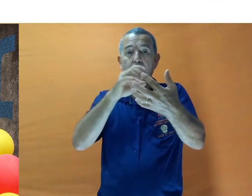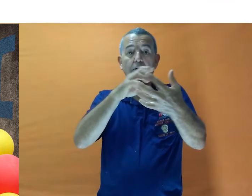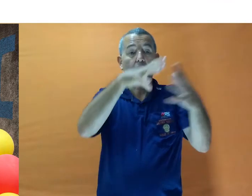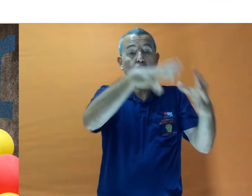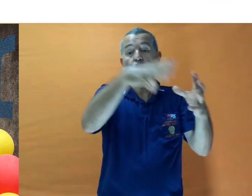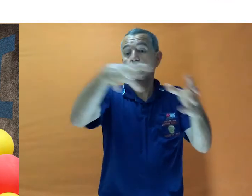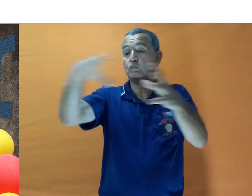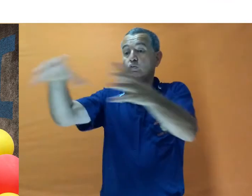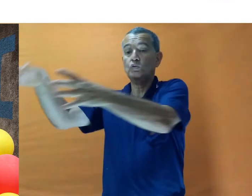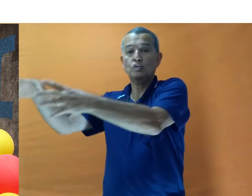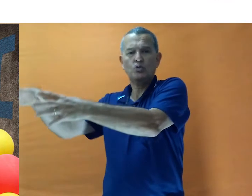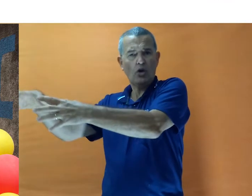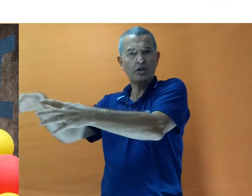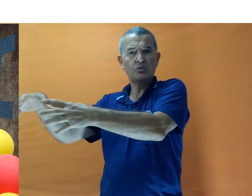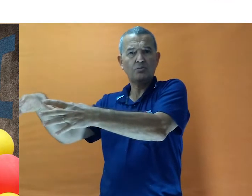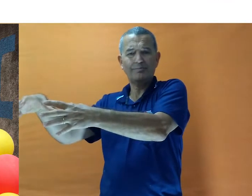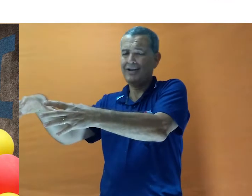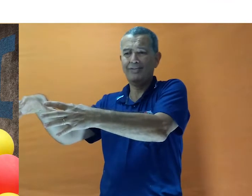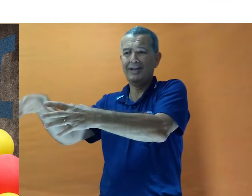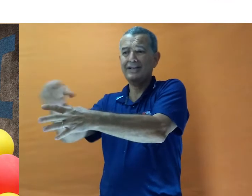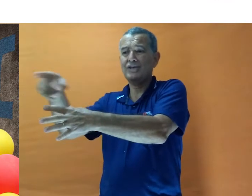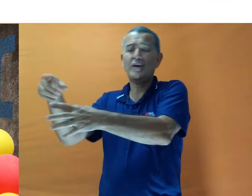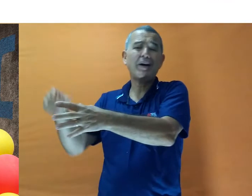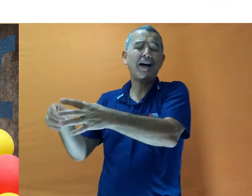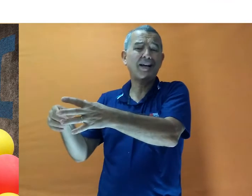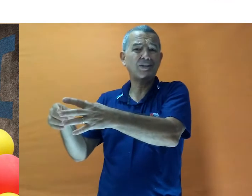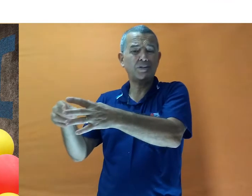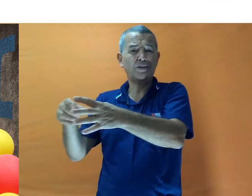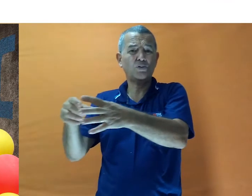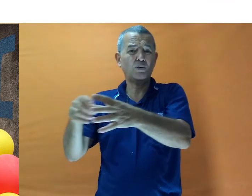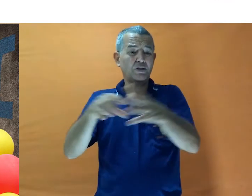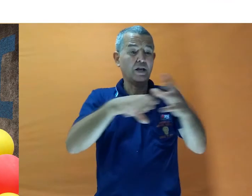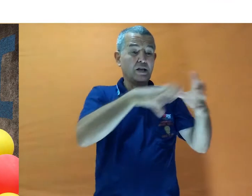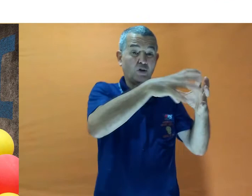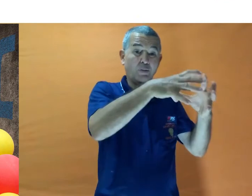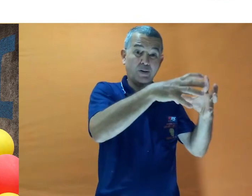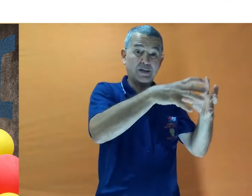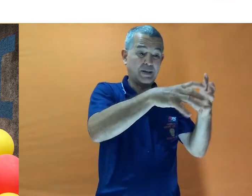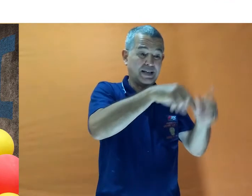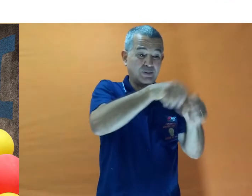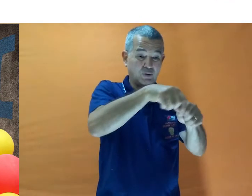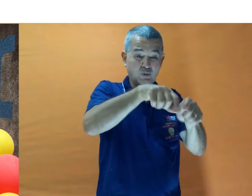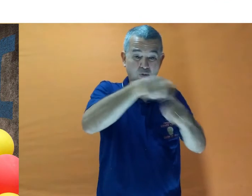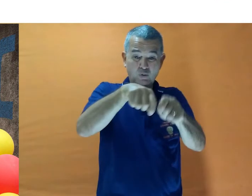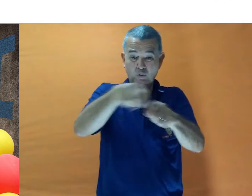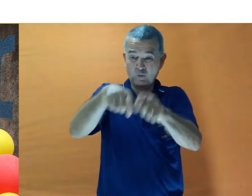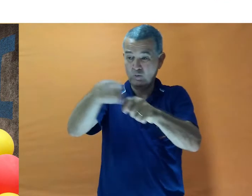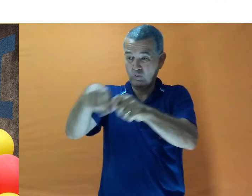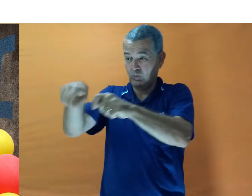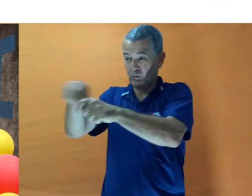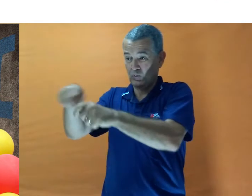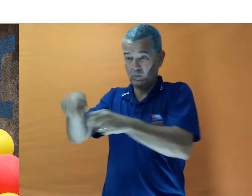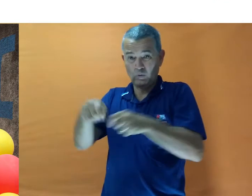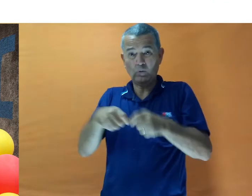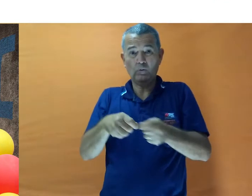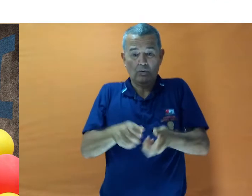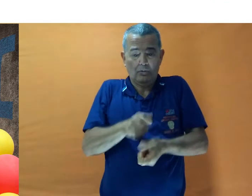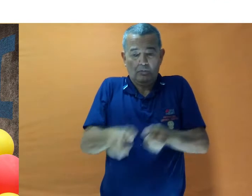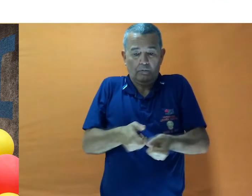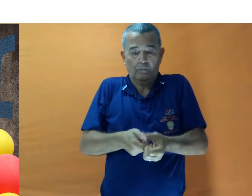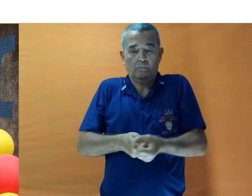amarelas, só isso. Não, elas estão amarradas umas às outras. Então, a bola amarrada.